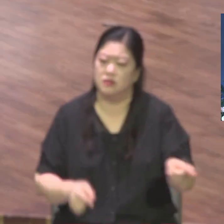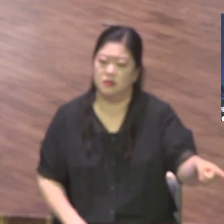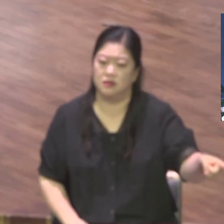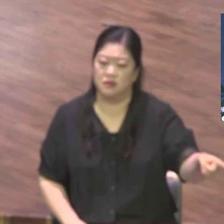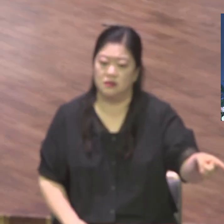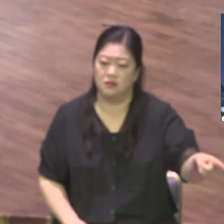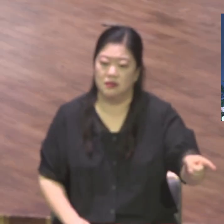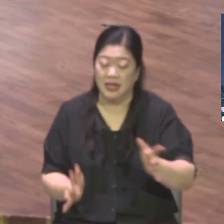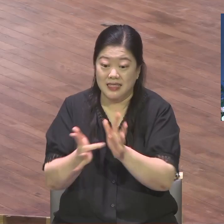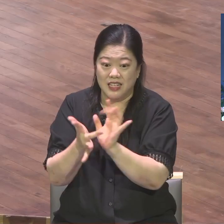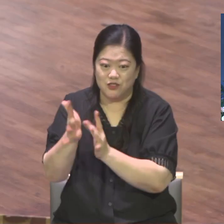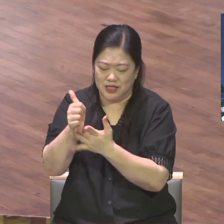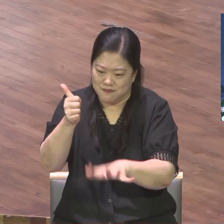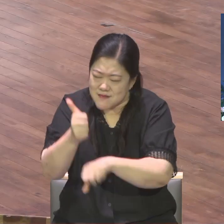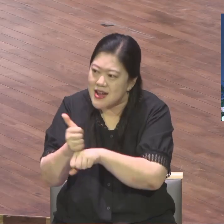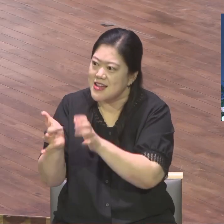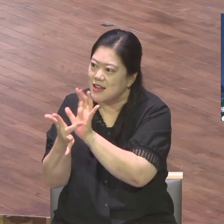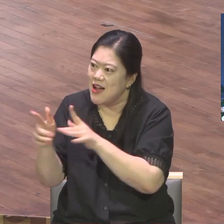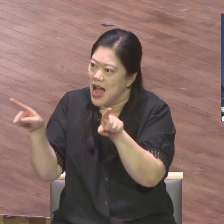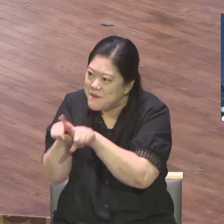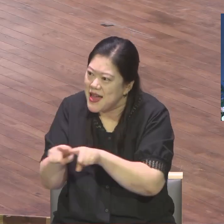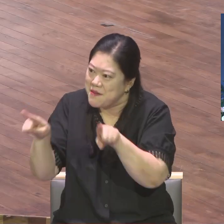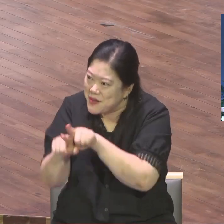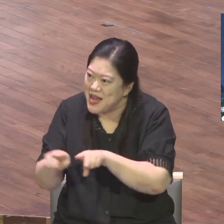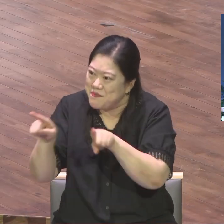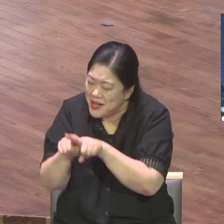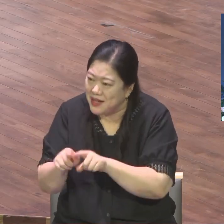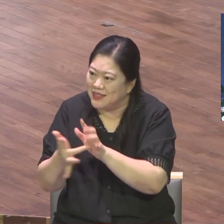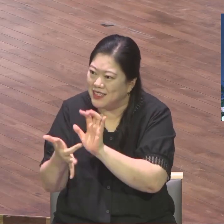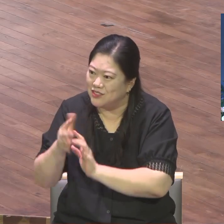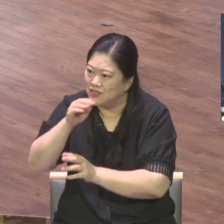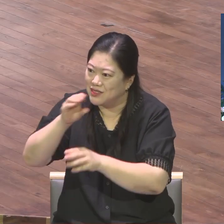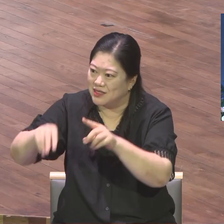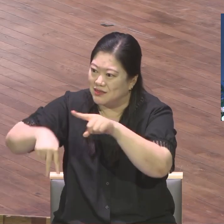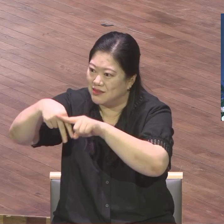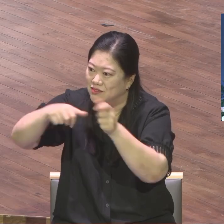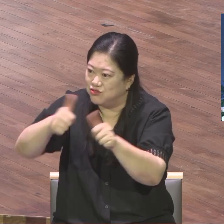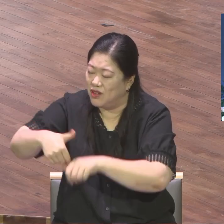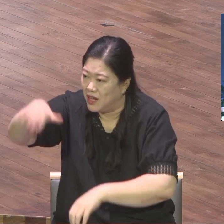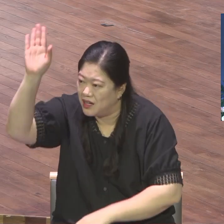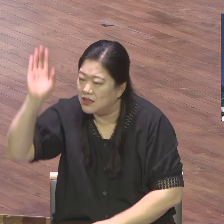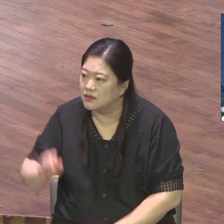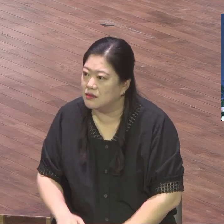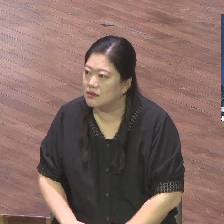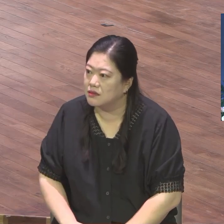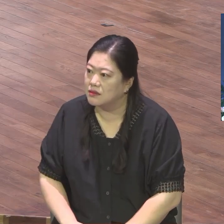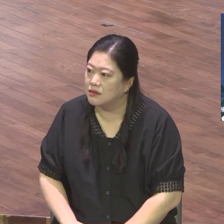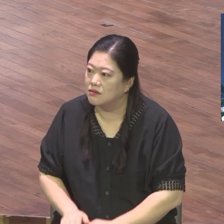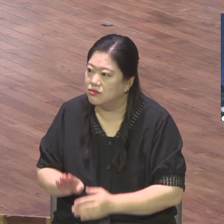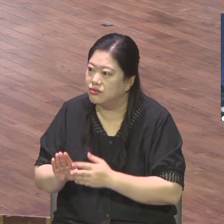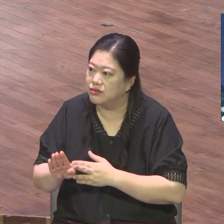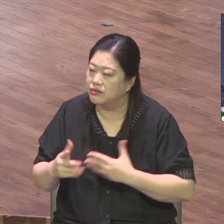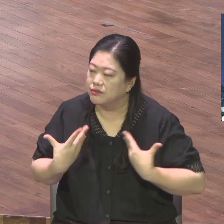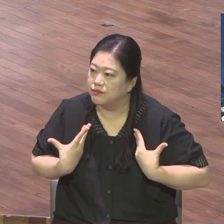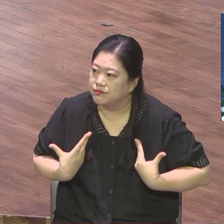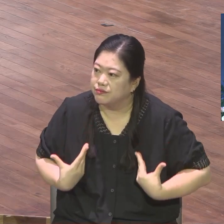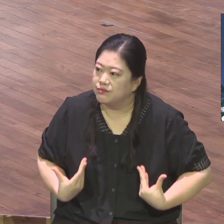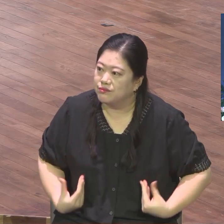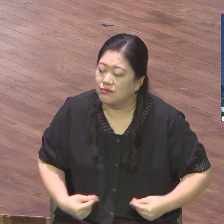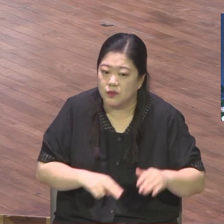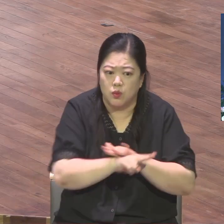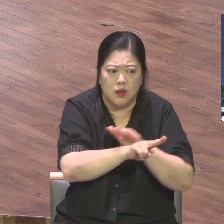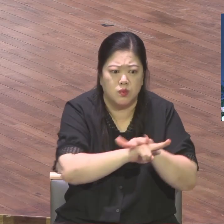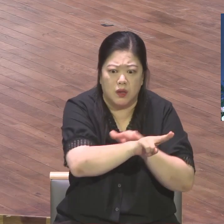상처 치유하시고 회복을 시켜낸 거예요. 그리고 말씀으로 무장을 딱